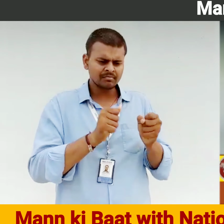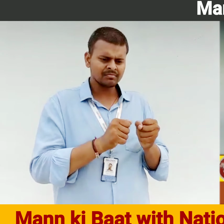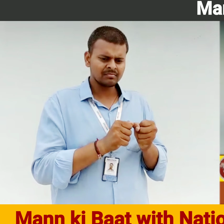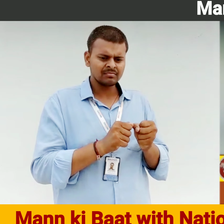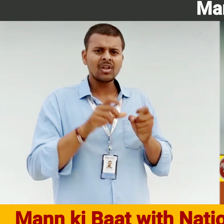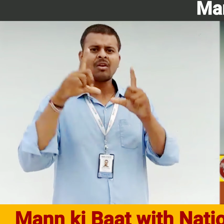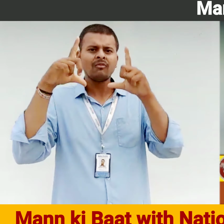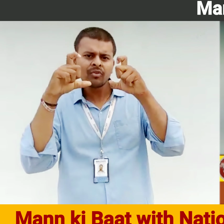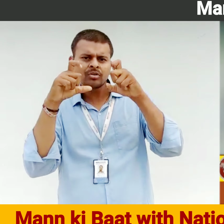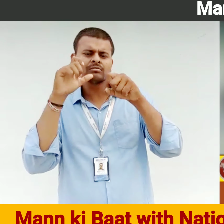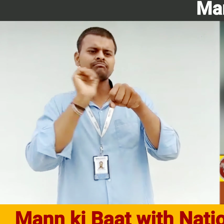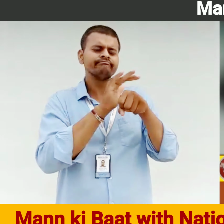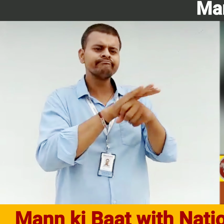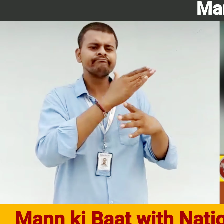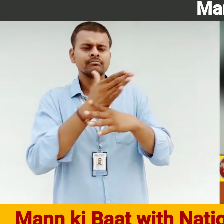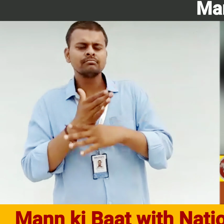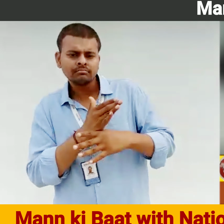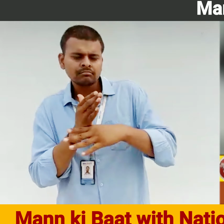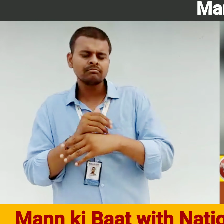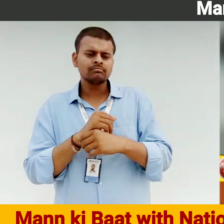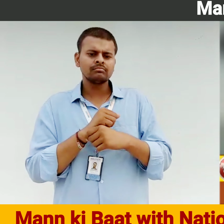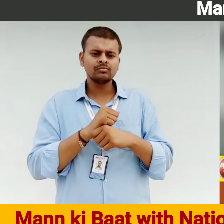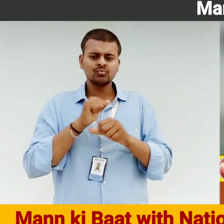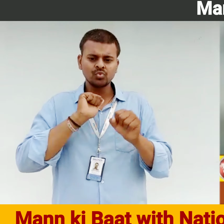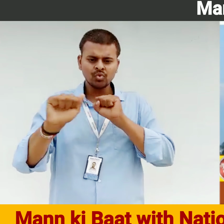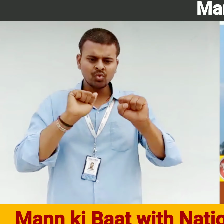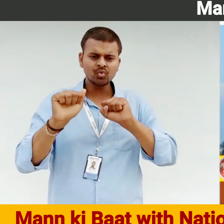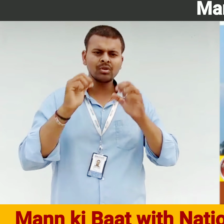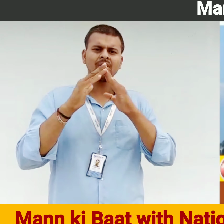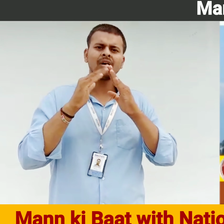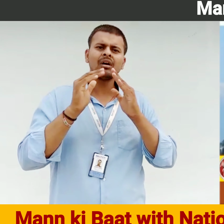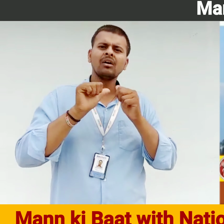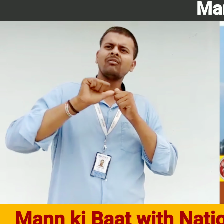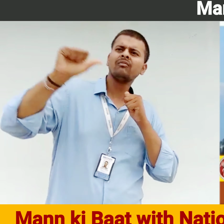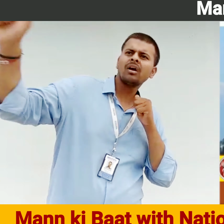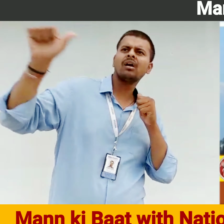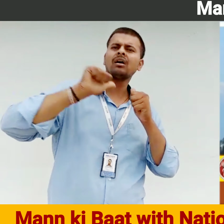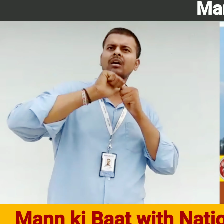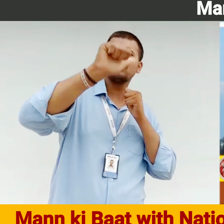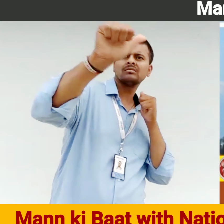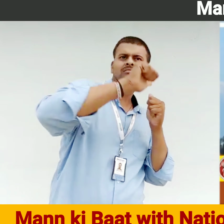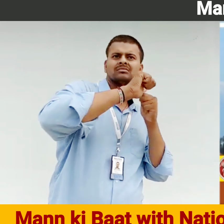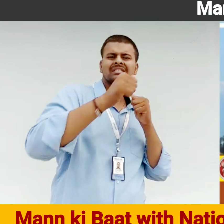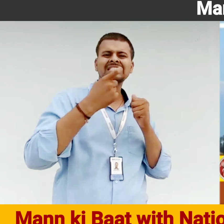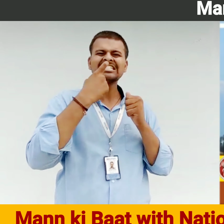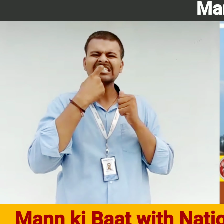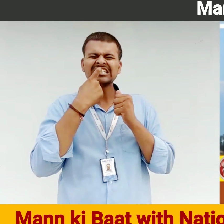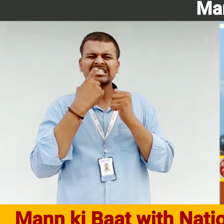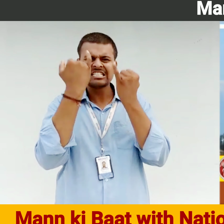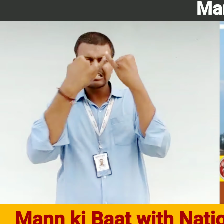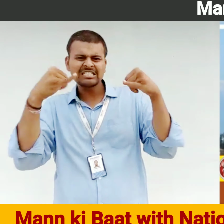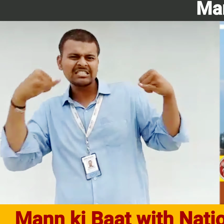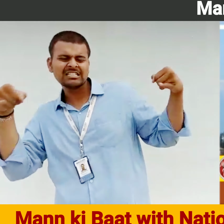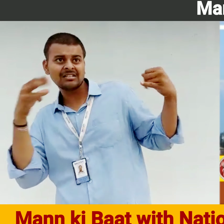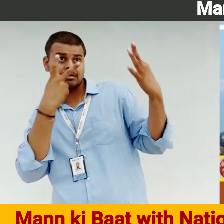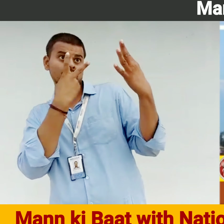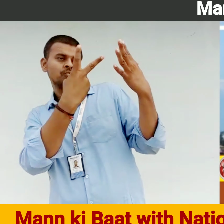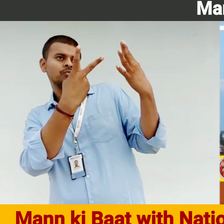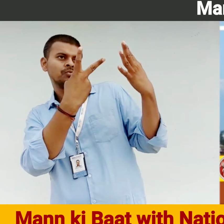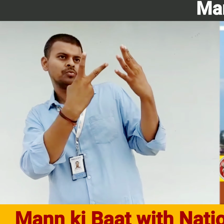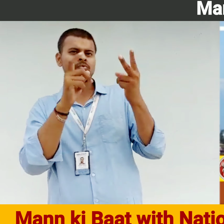घर से दूर दूर पहाड़ियां देख पा रहे हैं, दूर दूर जलती हुई रोशनी देख रहे हैं। इन तस्वीरों